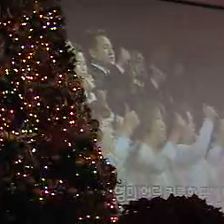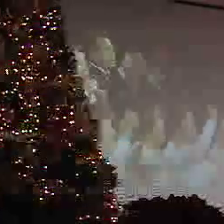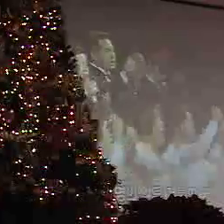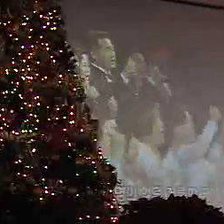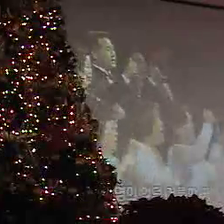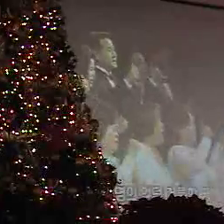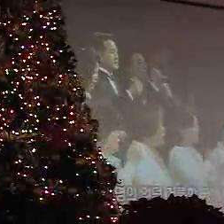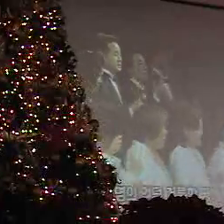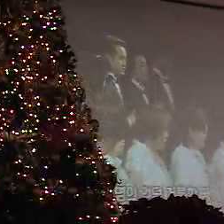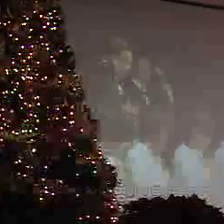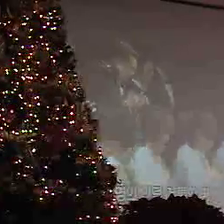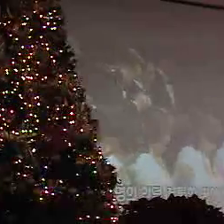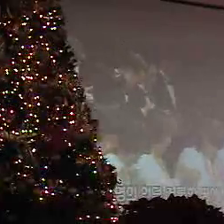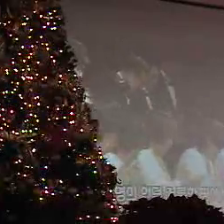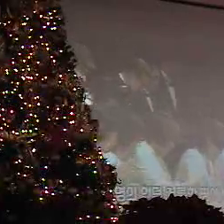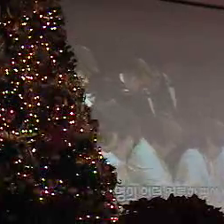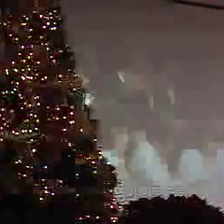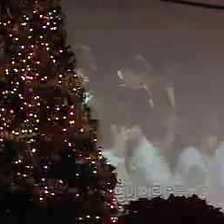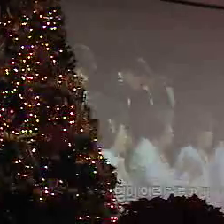주께